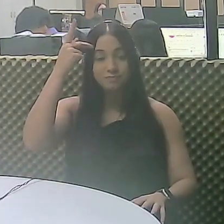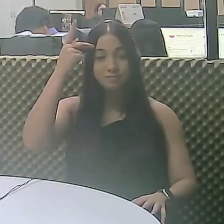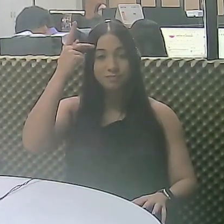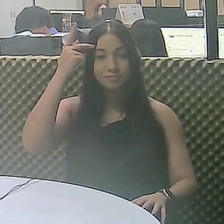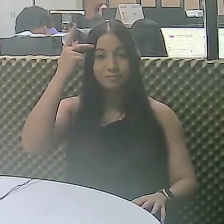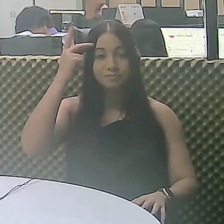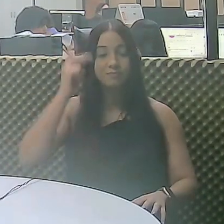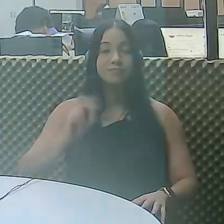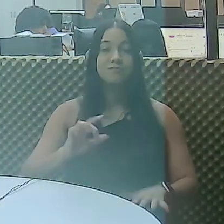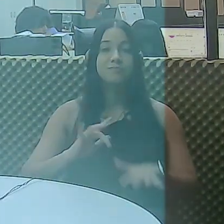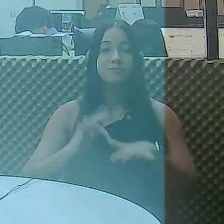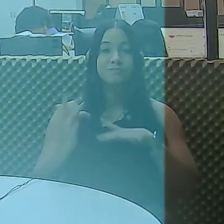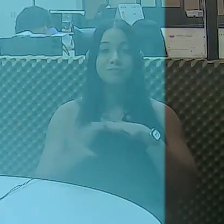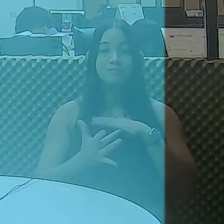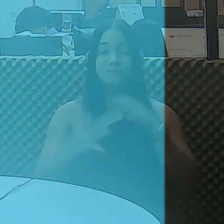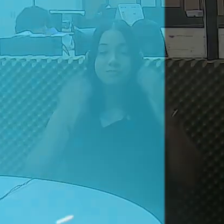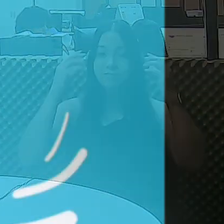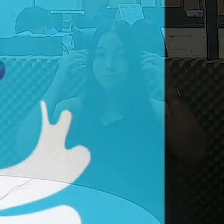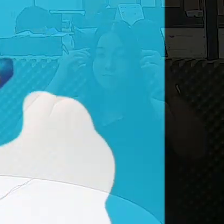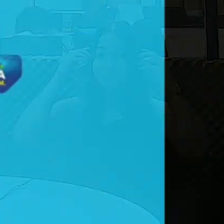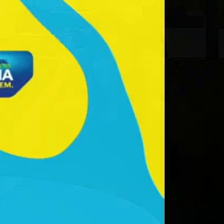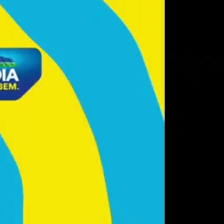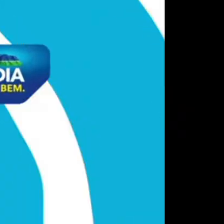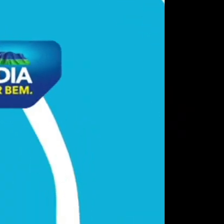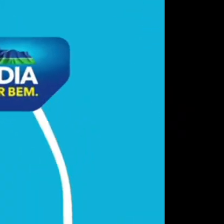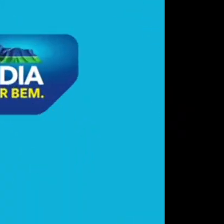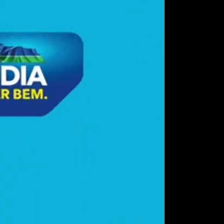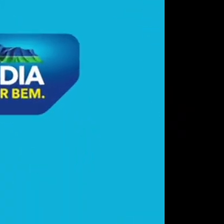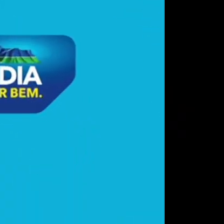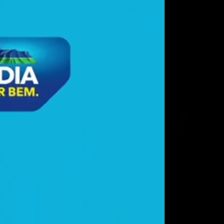portal da Prefeitura e nas redes